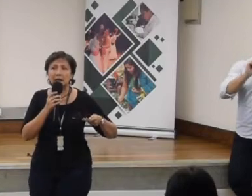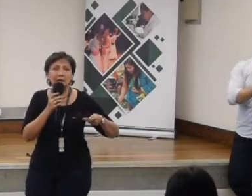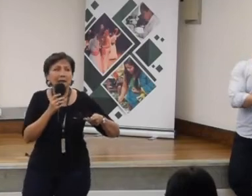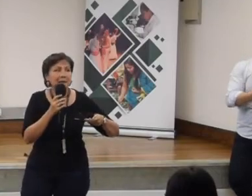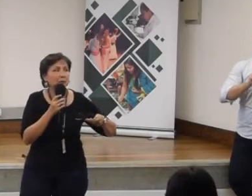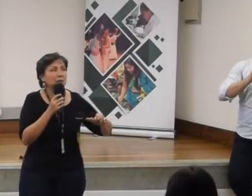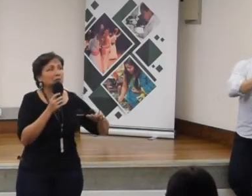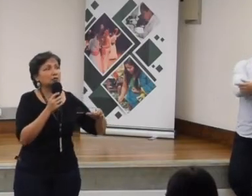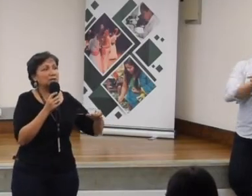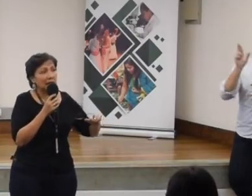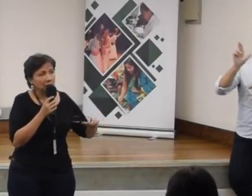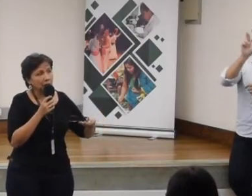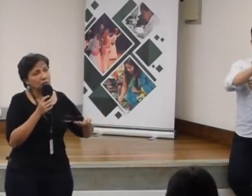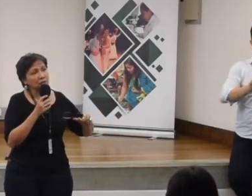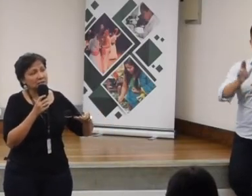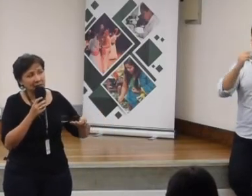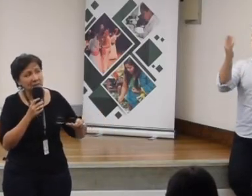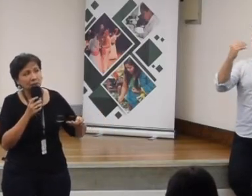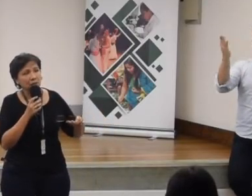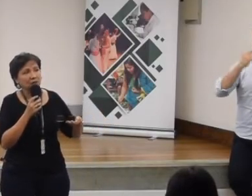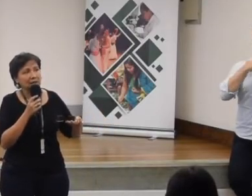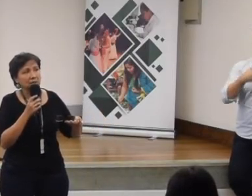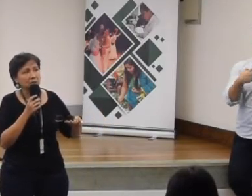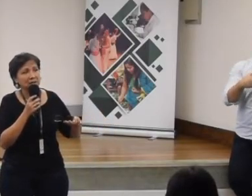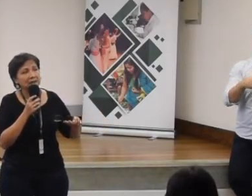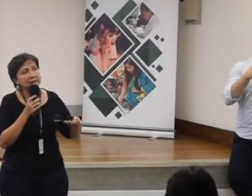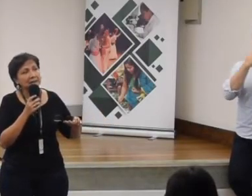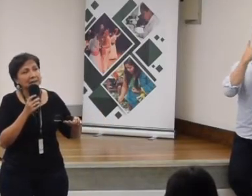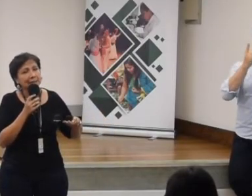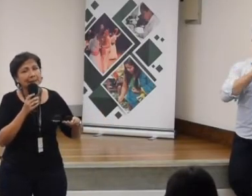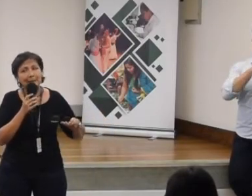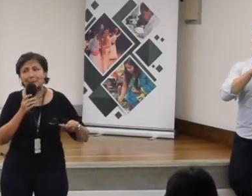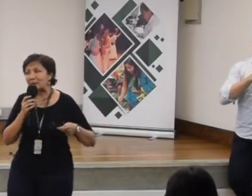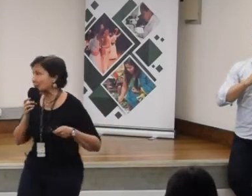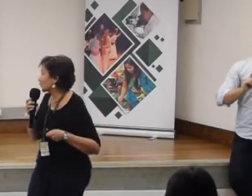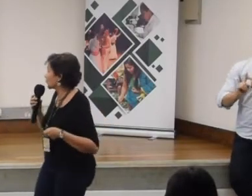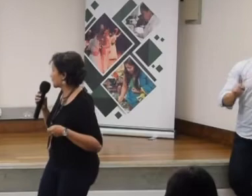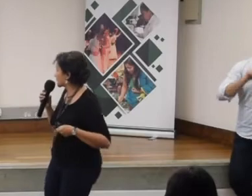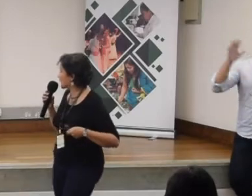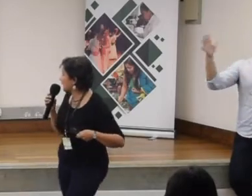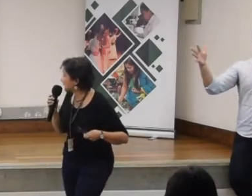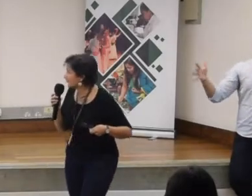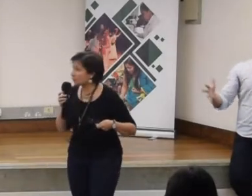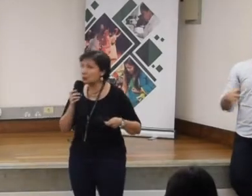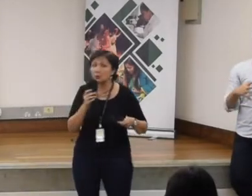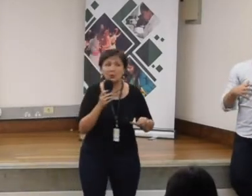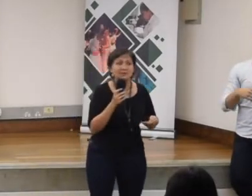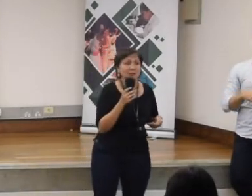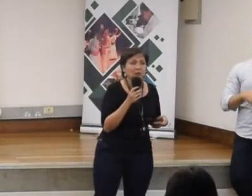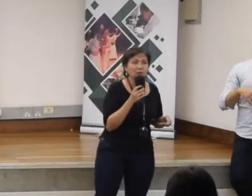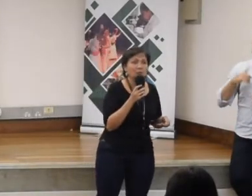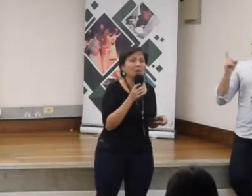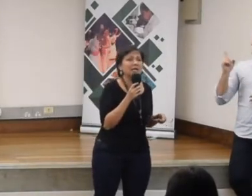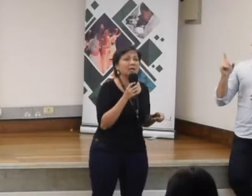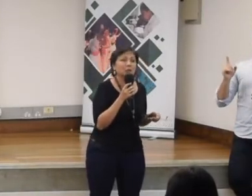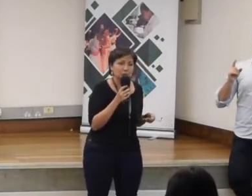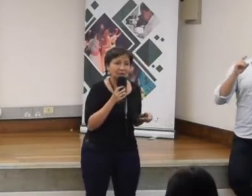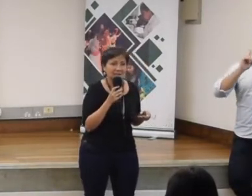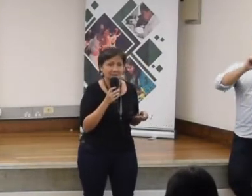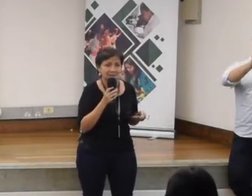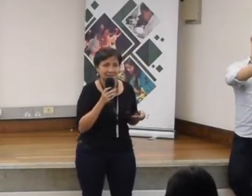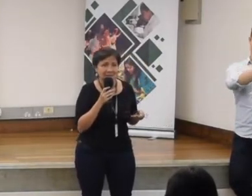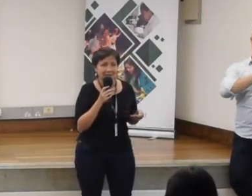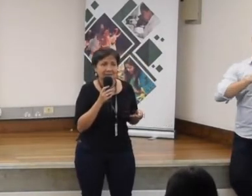regionalización, tuvimos diálogos y visitas con diferentes unidades, pero lo que ustedes ven aquí fue un grupo que se conformó en